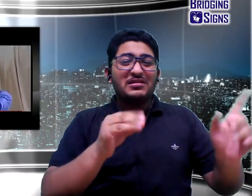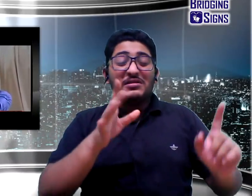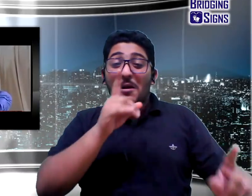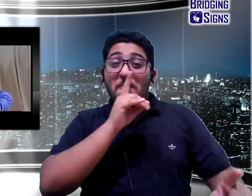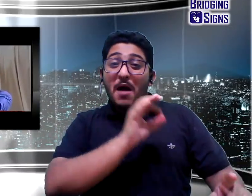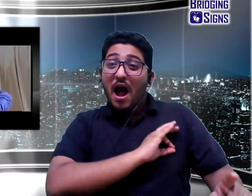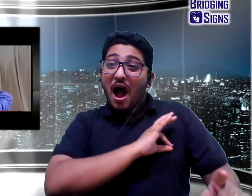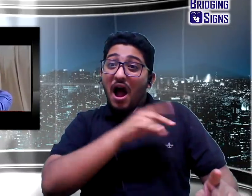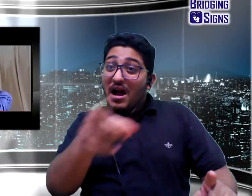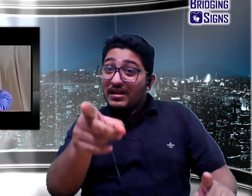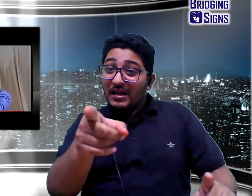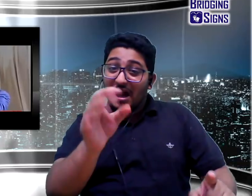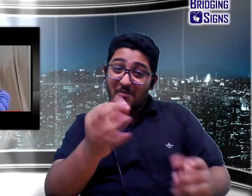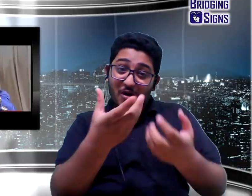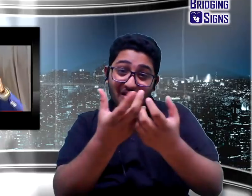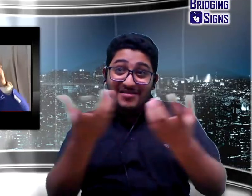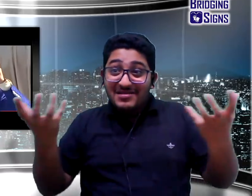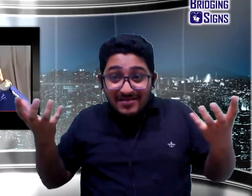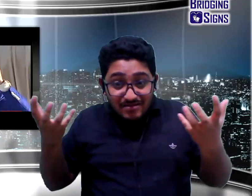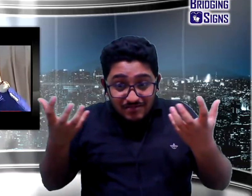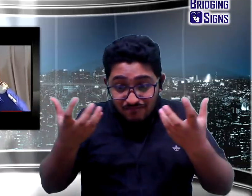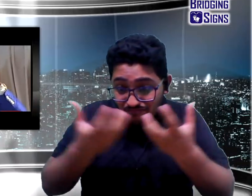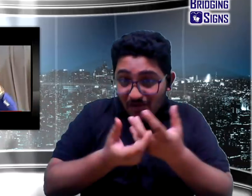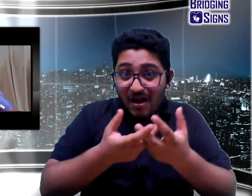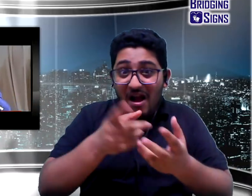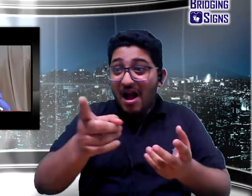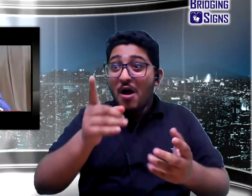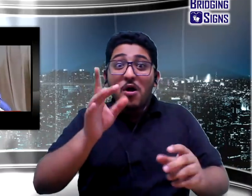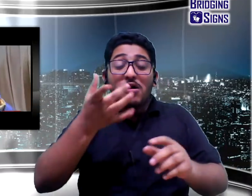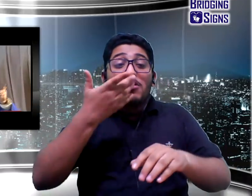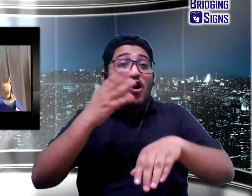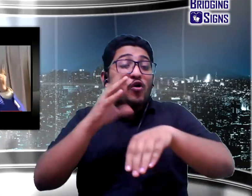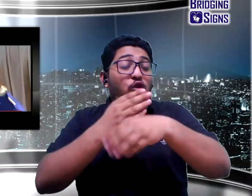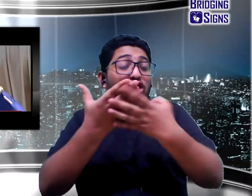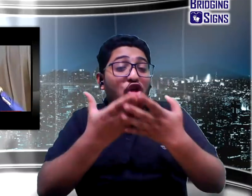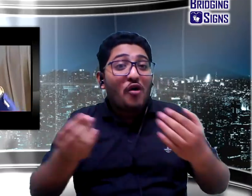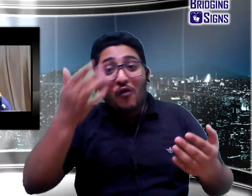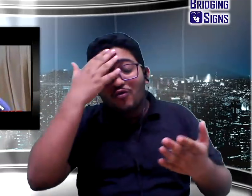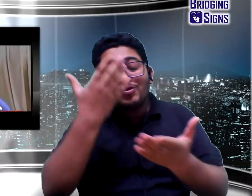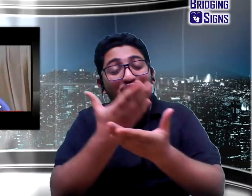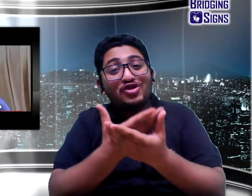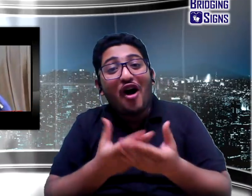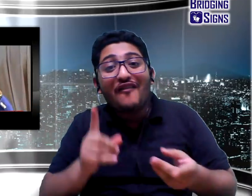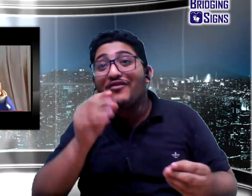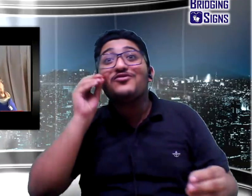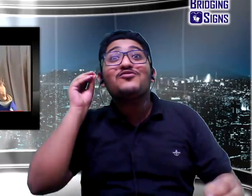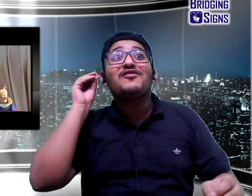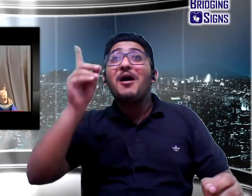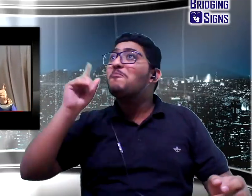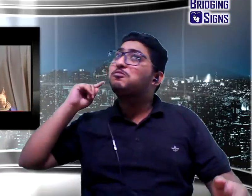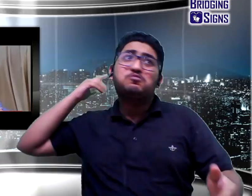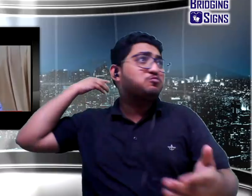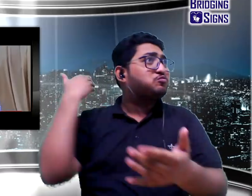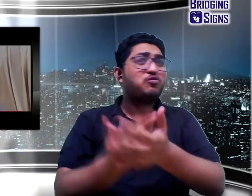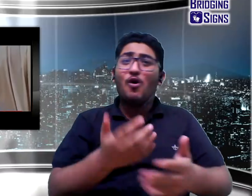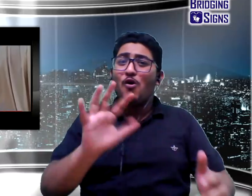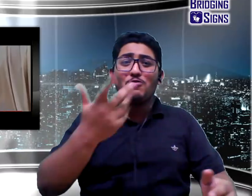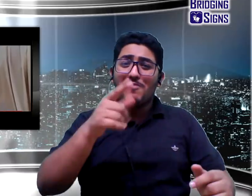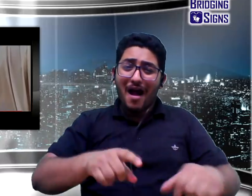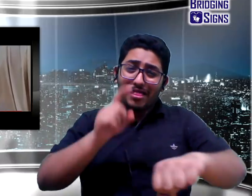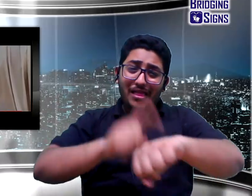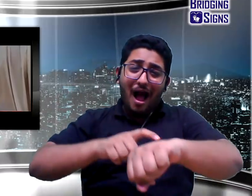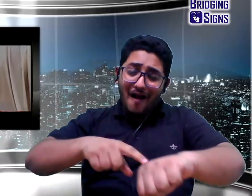ਇਹ ਗੁਰਦੁਆਰੇ ਨੂੰ ਰਾਹ ਕੱਢ ਕੇ। ਇਸ ਤੋਂ ਵੱਡਾ ਮਰਮ, ਇਸ ਤੋਂ ਵੱਡਾ ਮਰਮ ਤਾਰੀਖ ਦੇ ਵਿੱਚ ਕਦੇ ਨਹੀਂ ਹੋਇਆ। ਔਰ